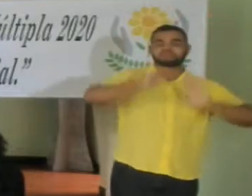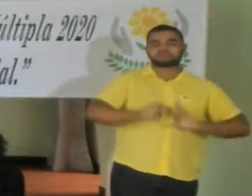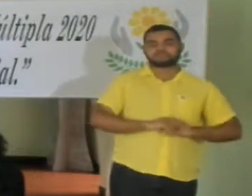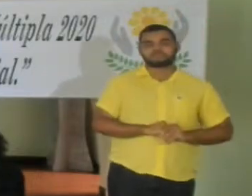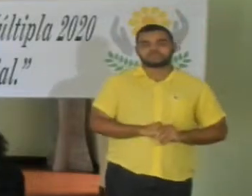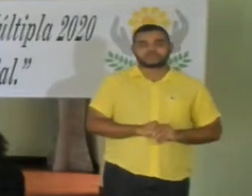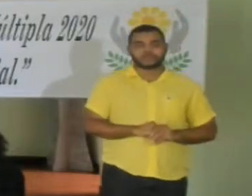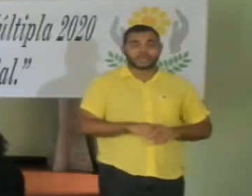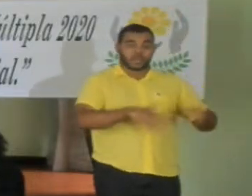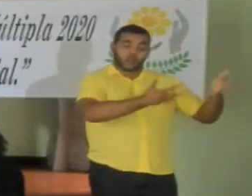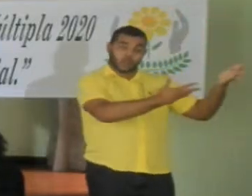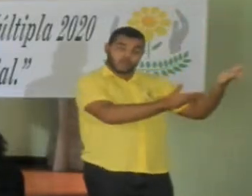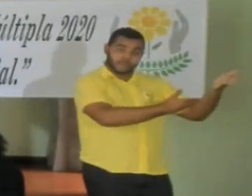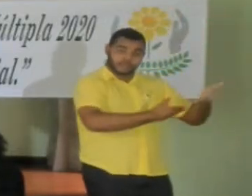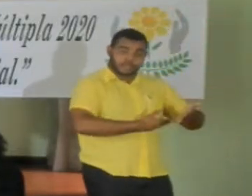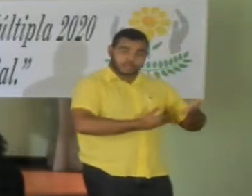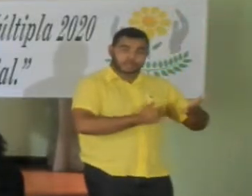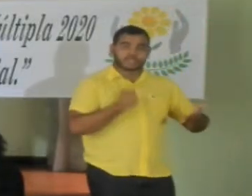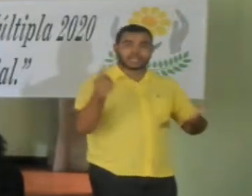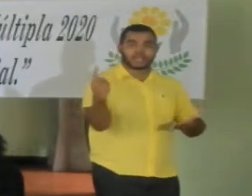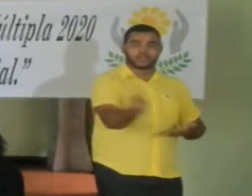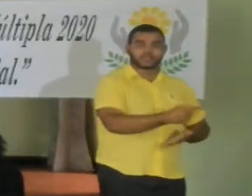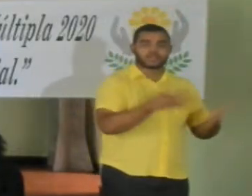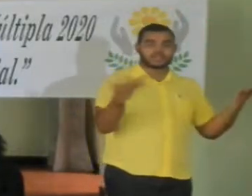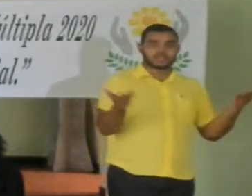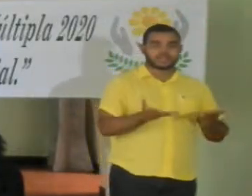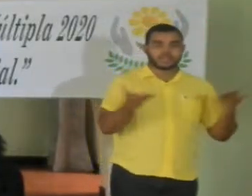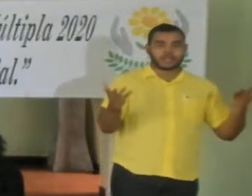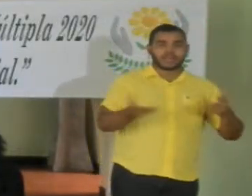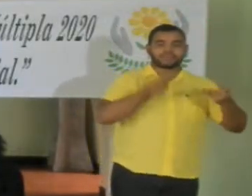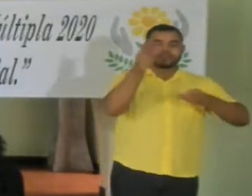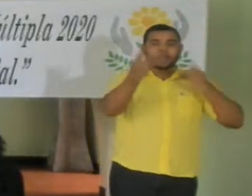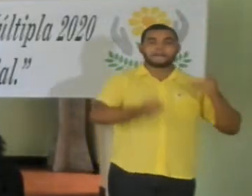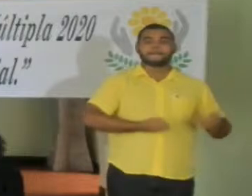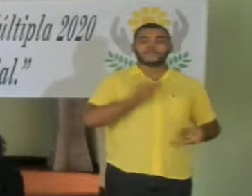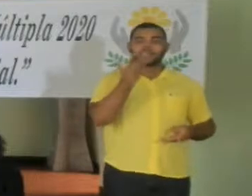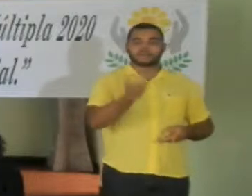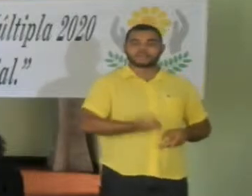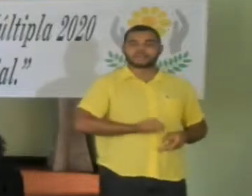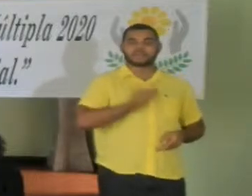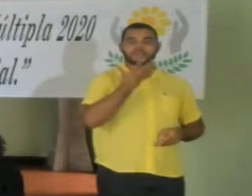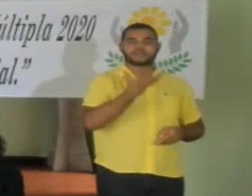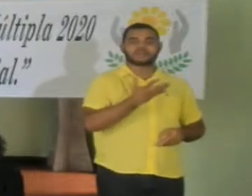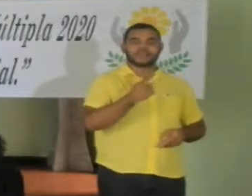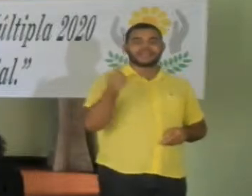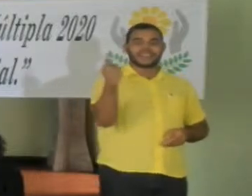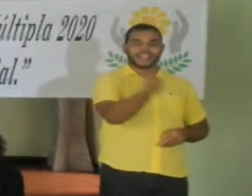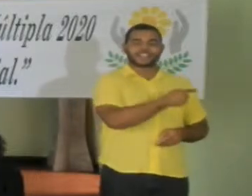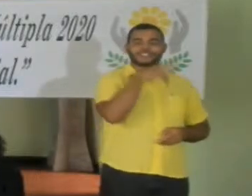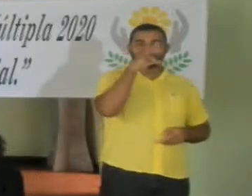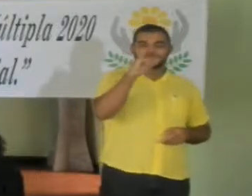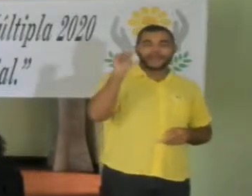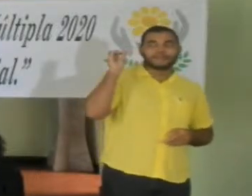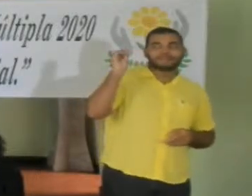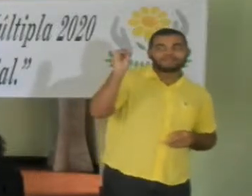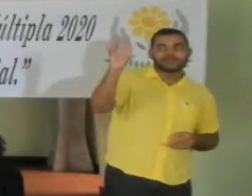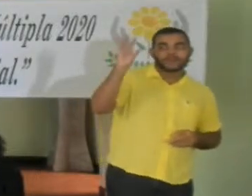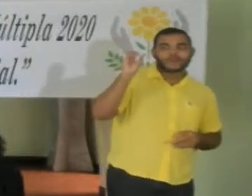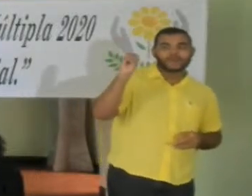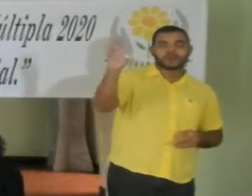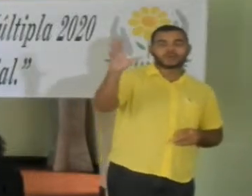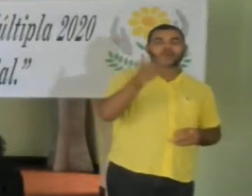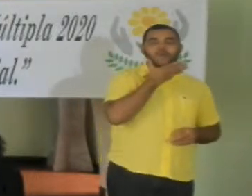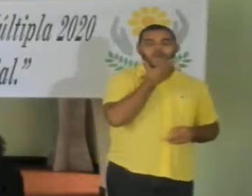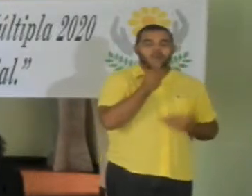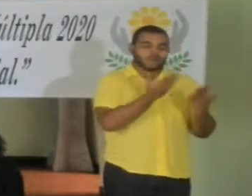Convidamos todos vocês para assistirem à declamação do poema A Gente Vai Embora, com o